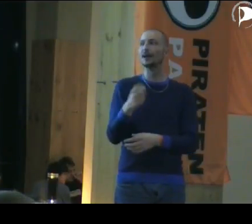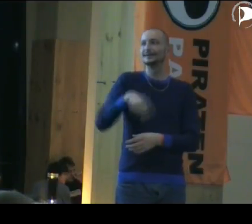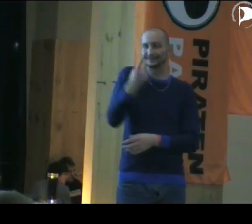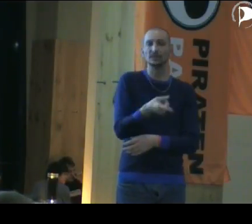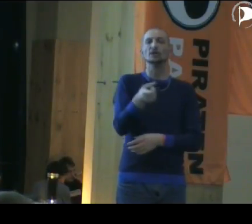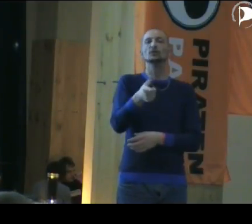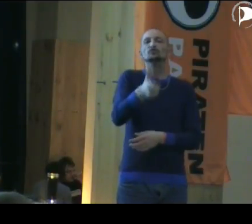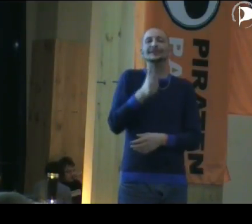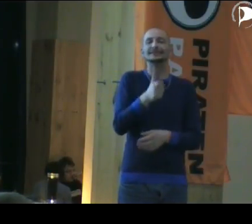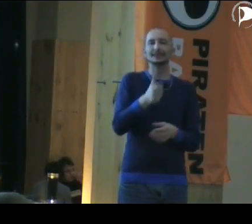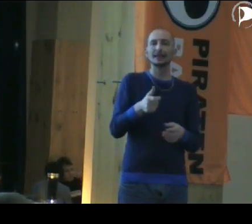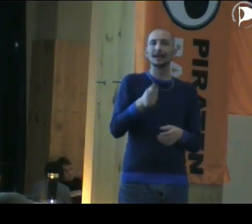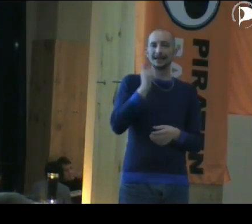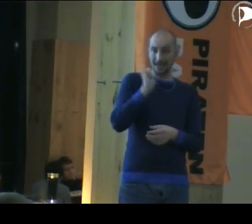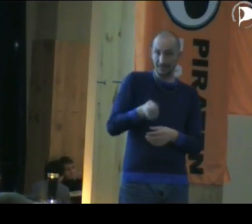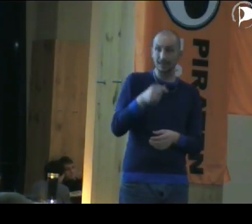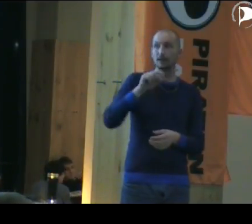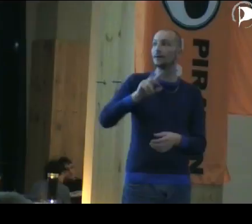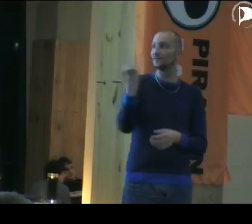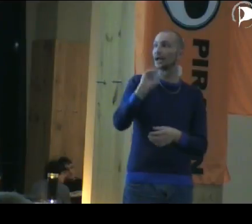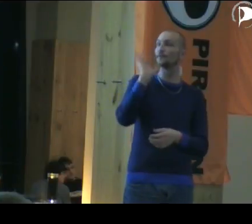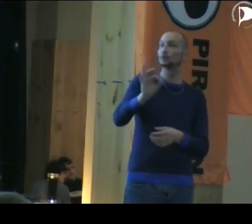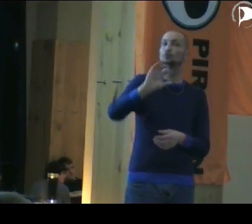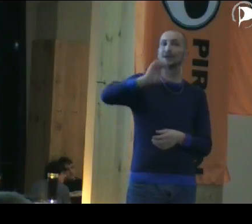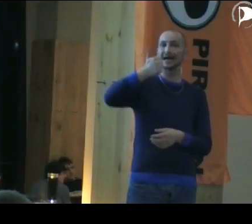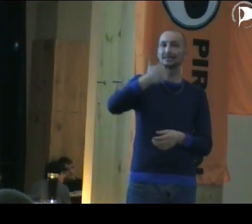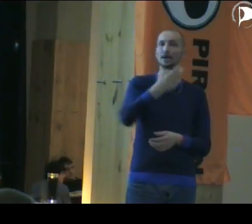auch gm erst dafür dass wir zunächst in weite ferne